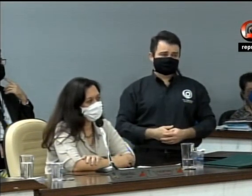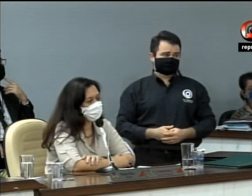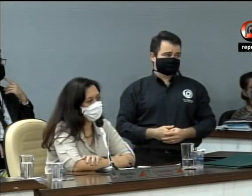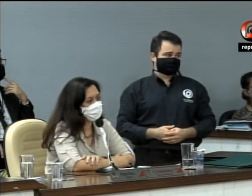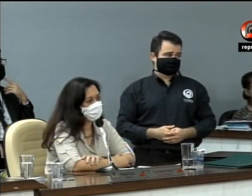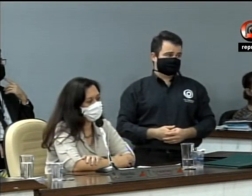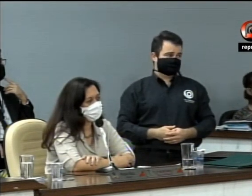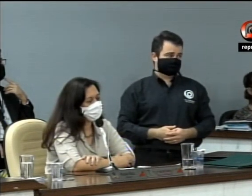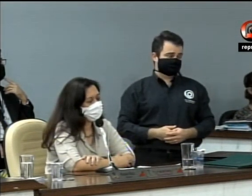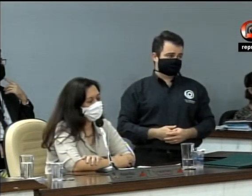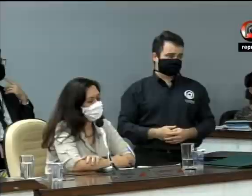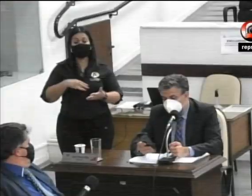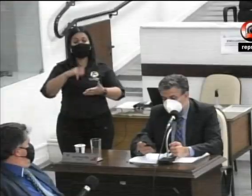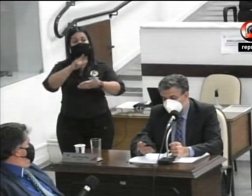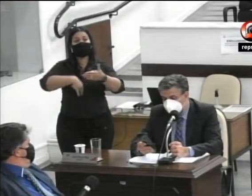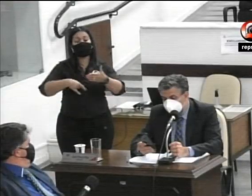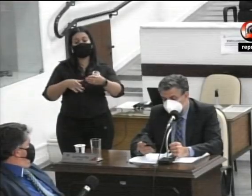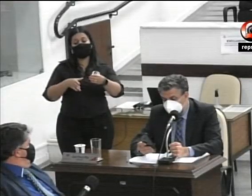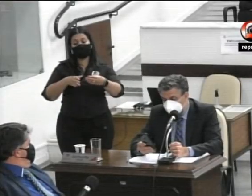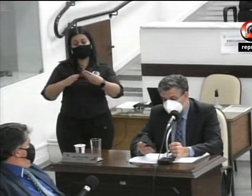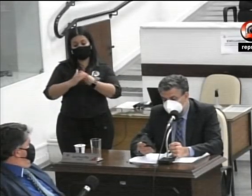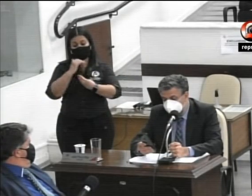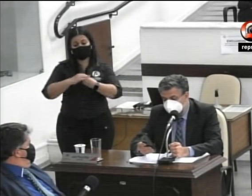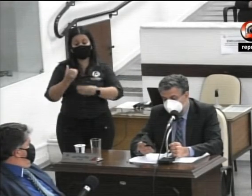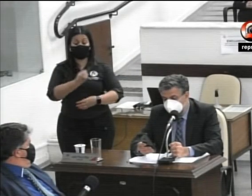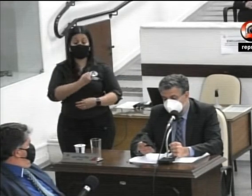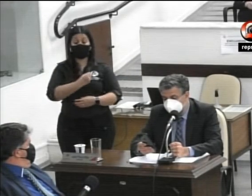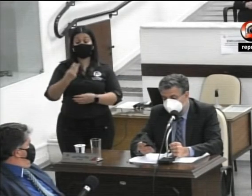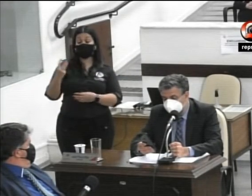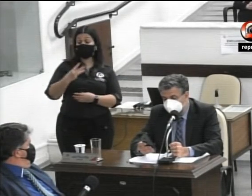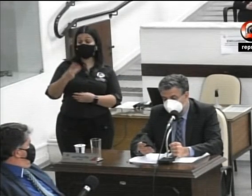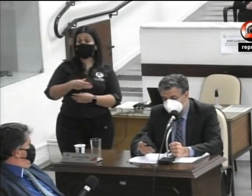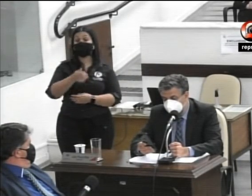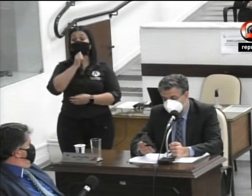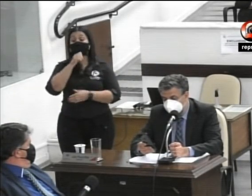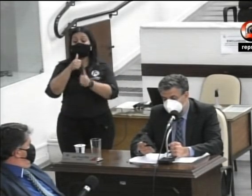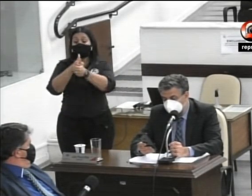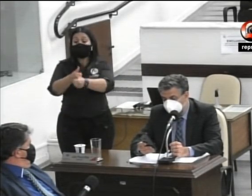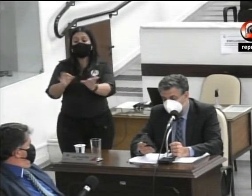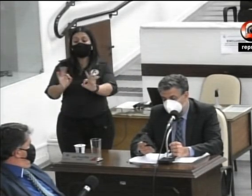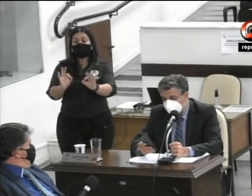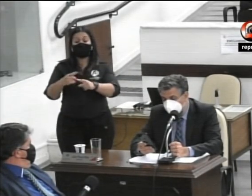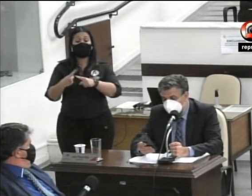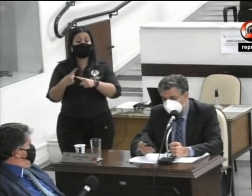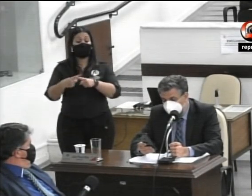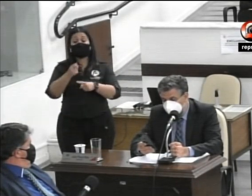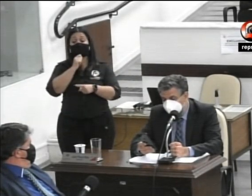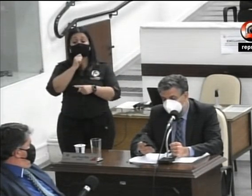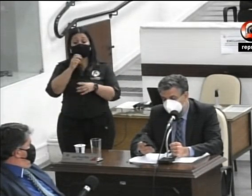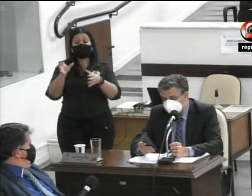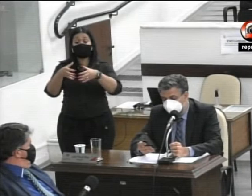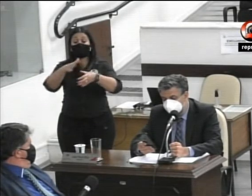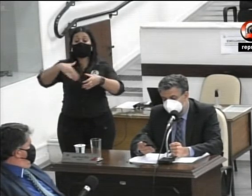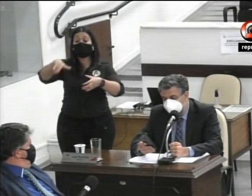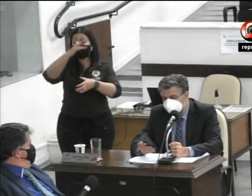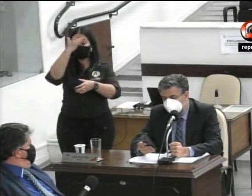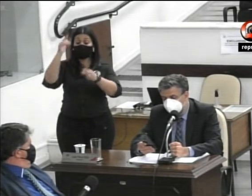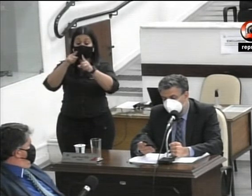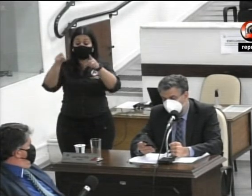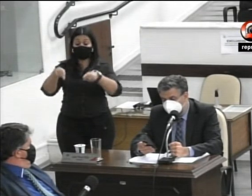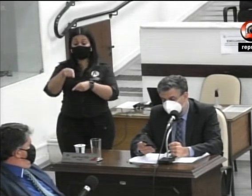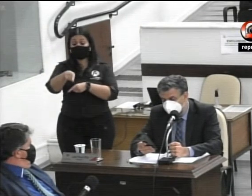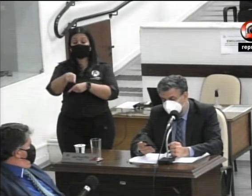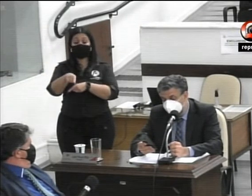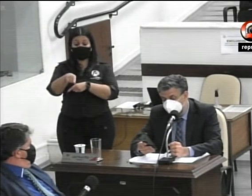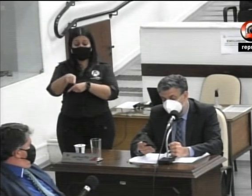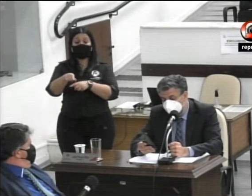O documento orientador número 3 não está sendo seguido, visto que ainda não há uma equipe de funcionários suficiente, segundo o módulo